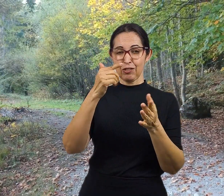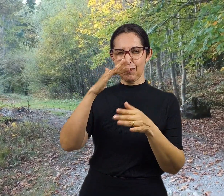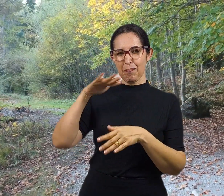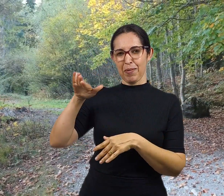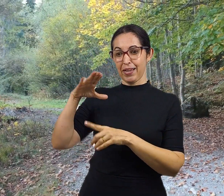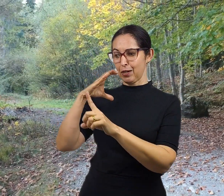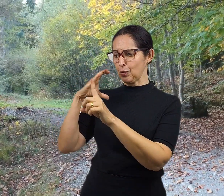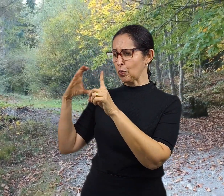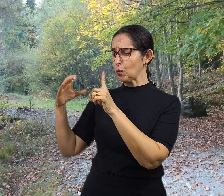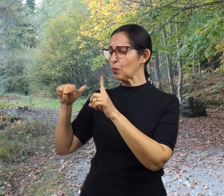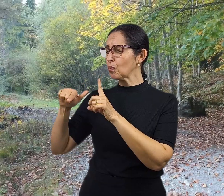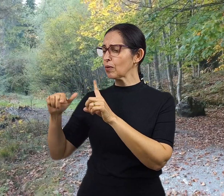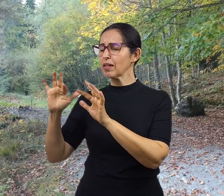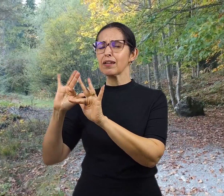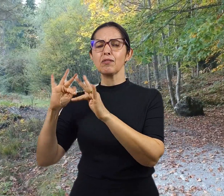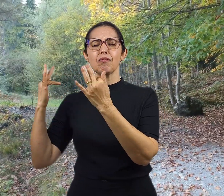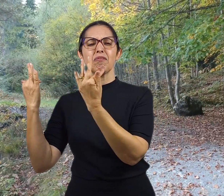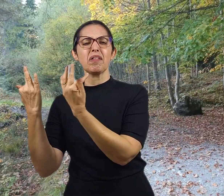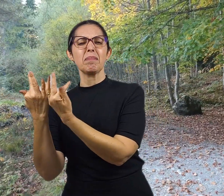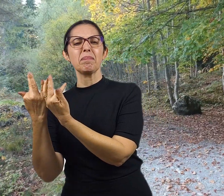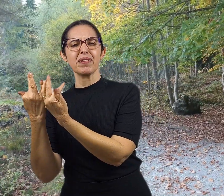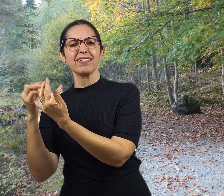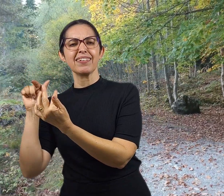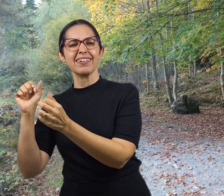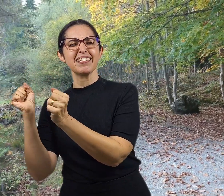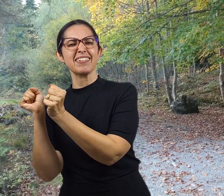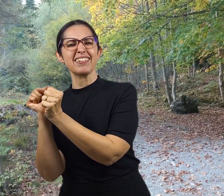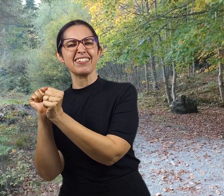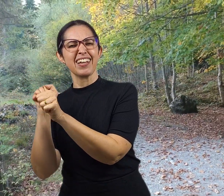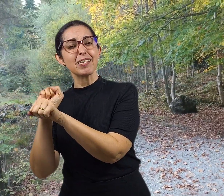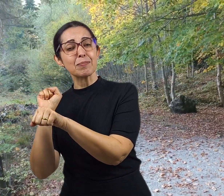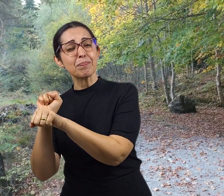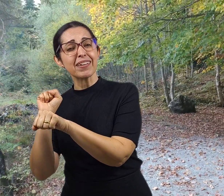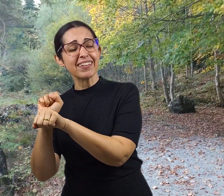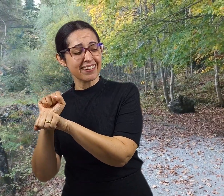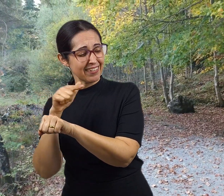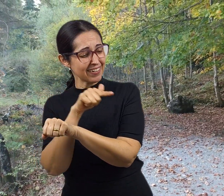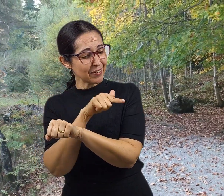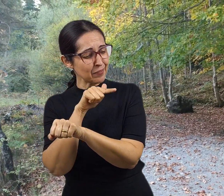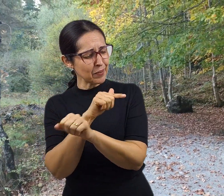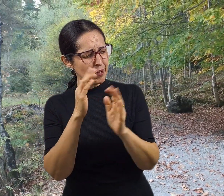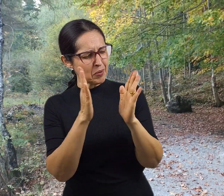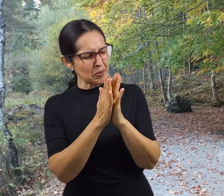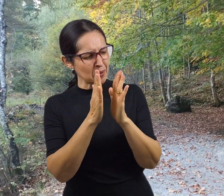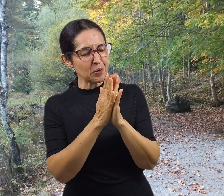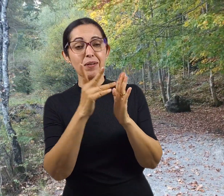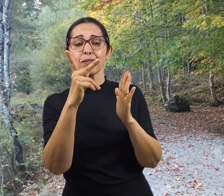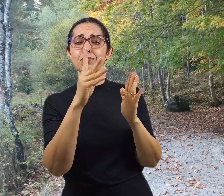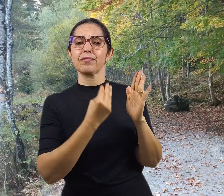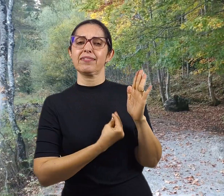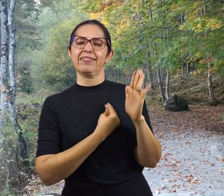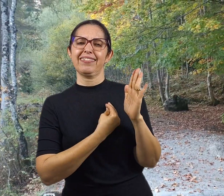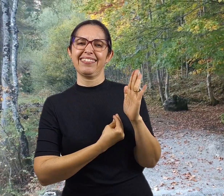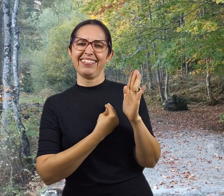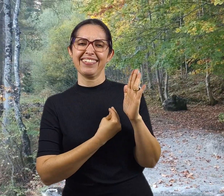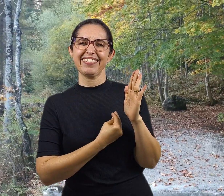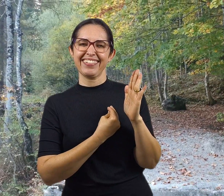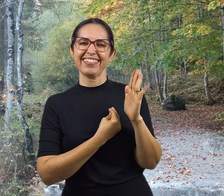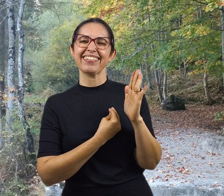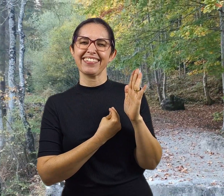te dar uma assistência, orar e jejuar por você. A palavra de Jacó foi